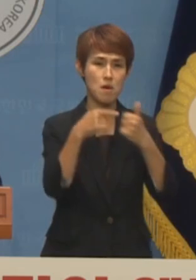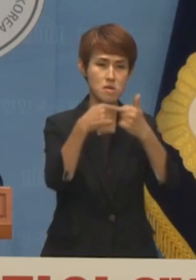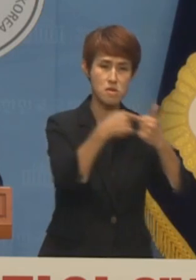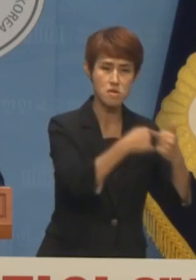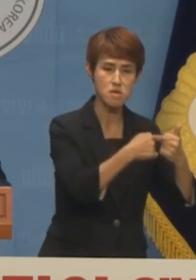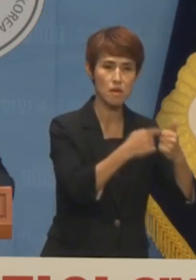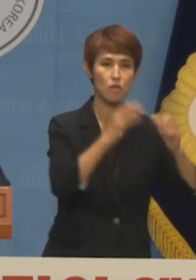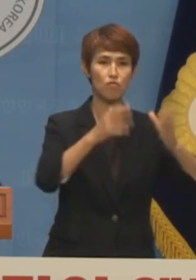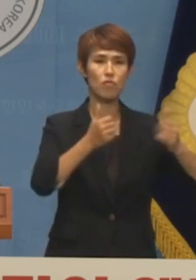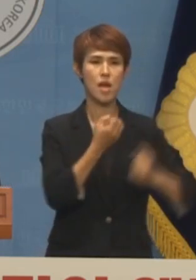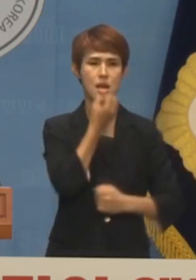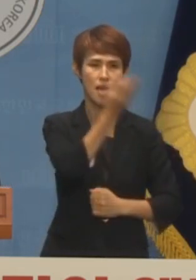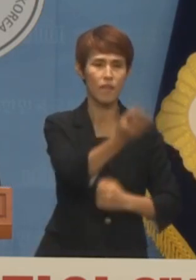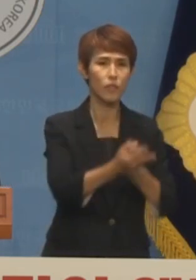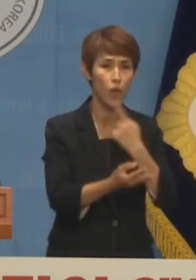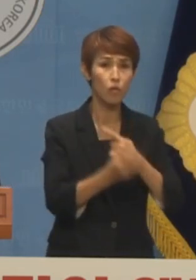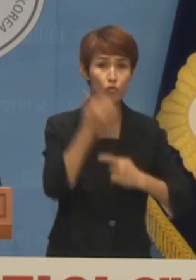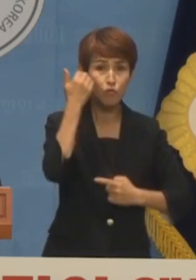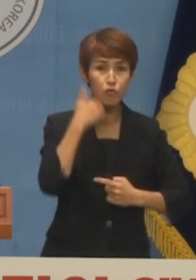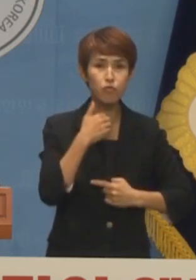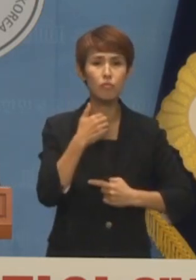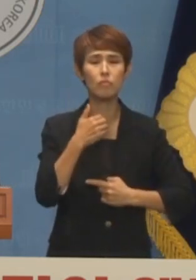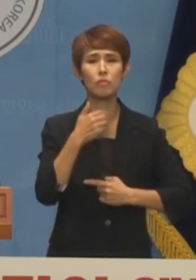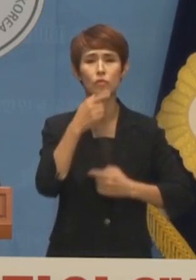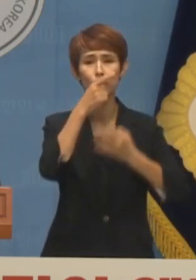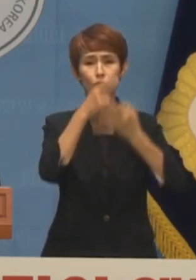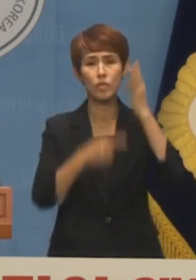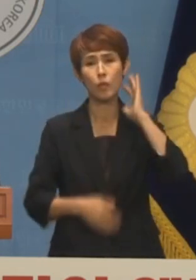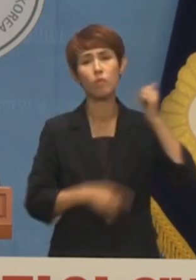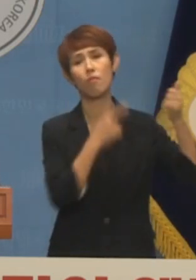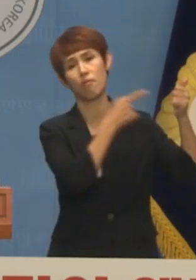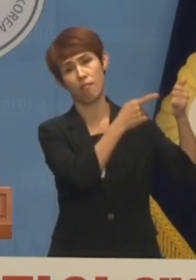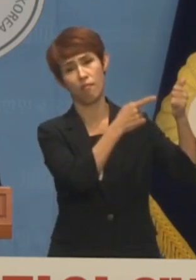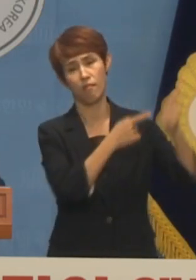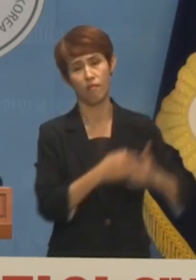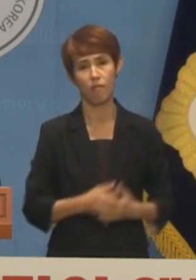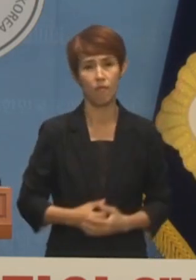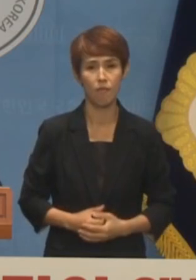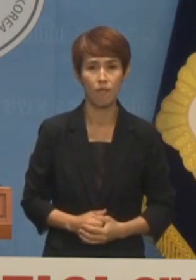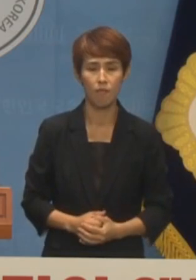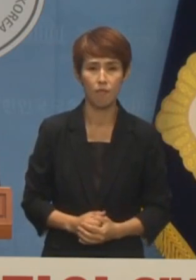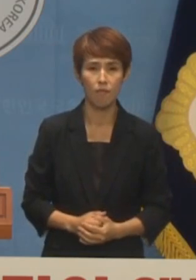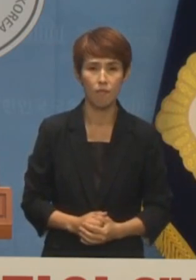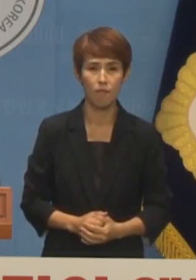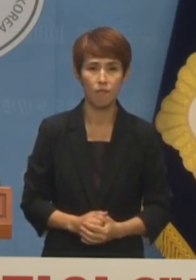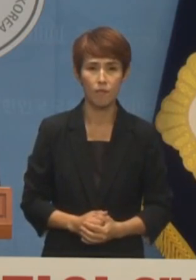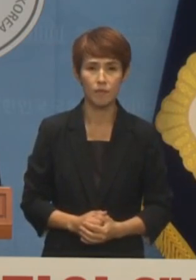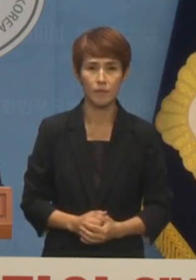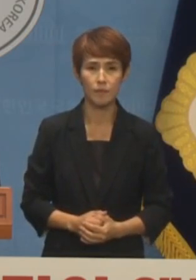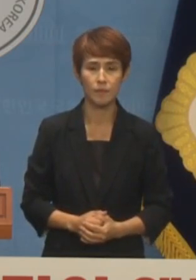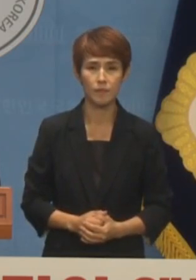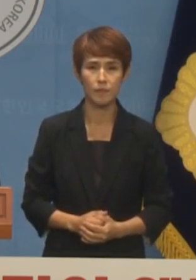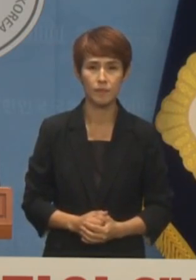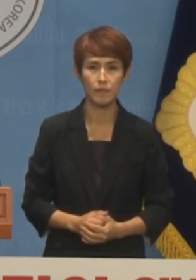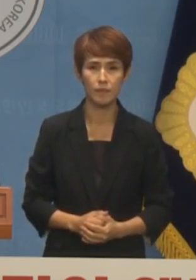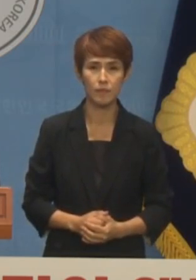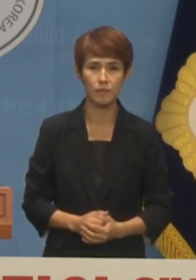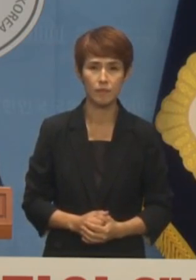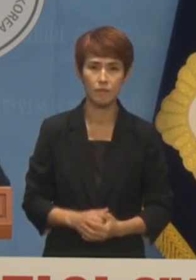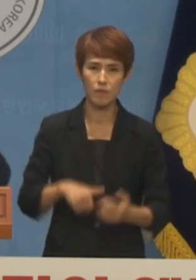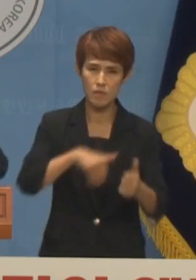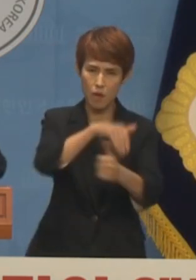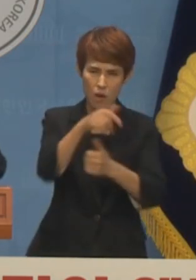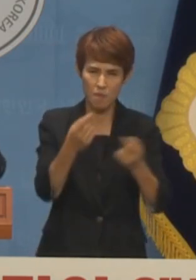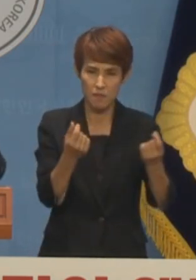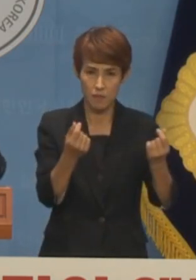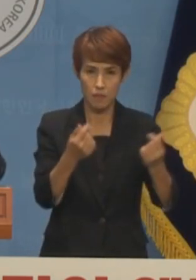했던 사람이 바로 현 대통령 윤석열 대통령입니다. 그와 유사한 형태고, 또한